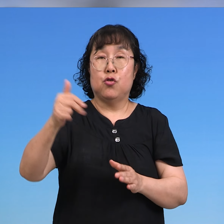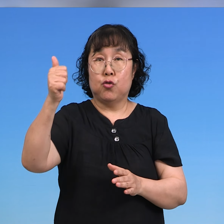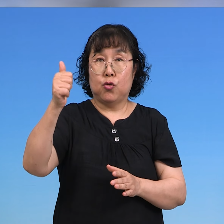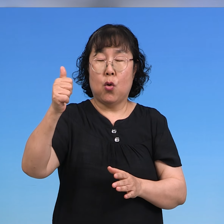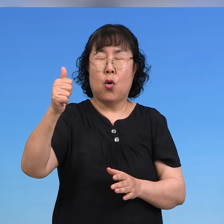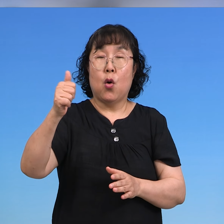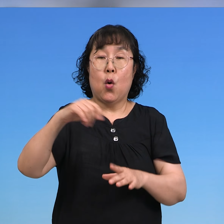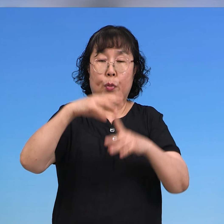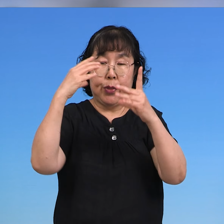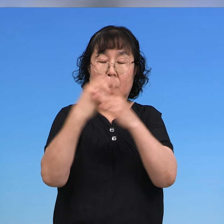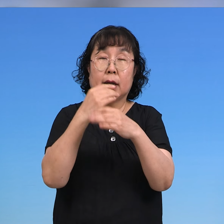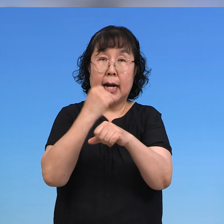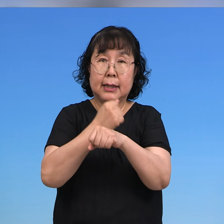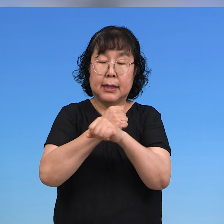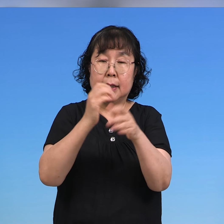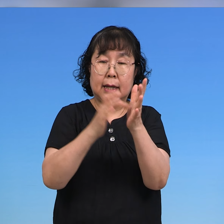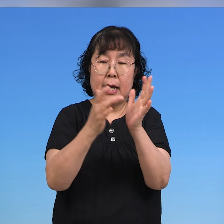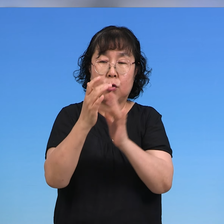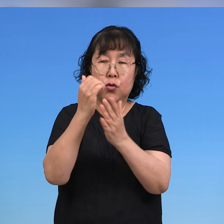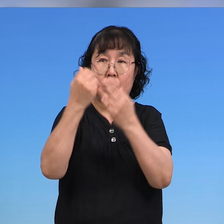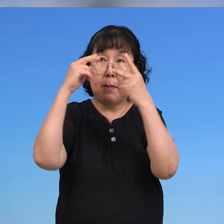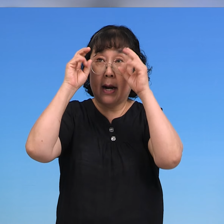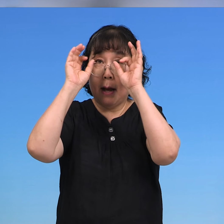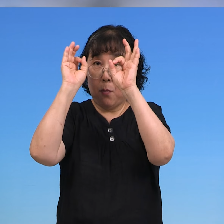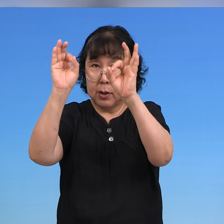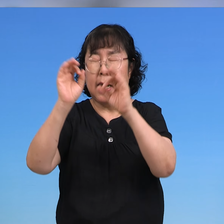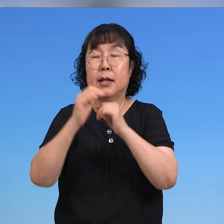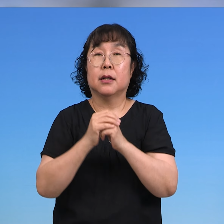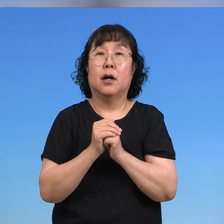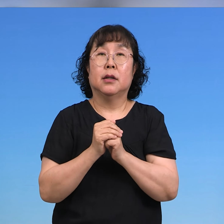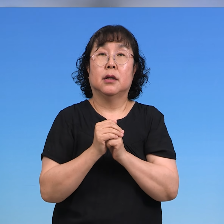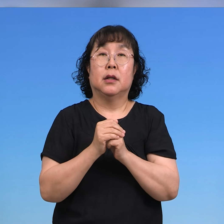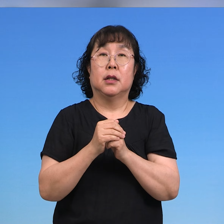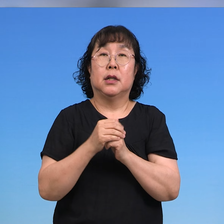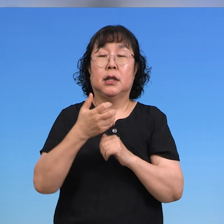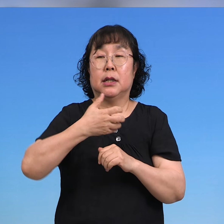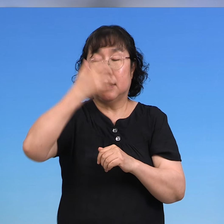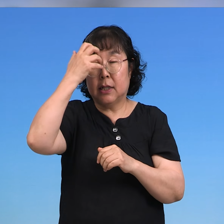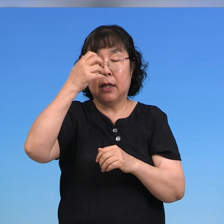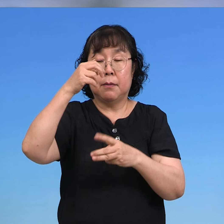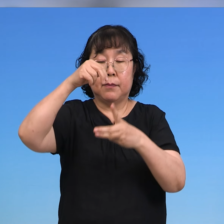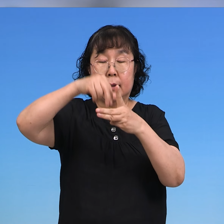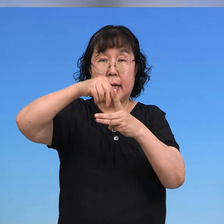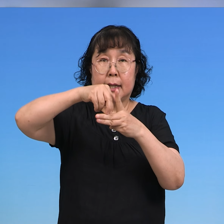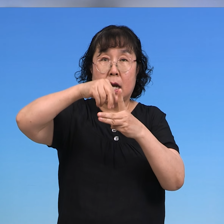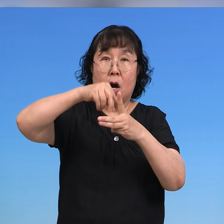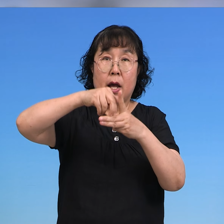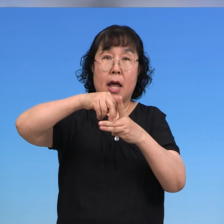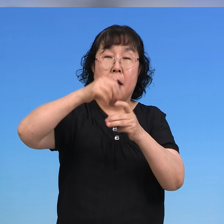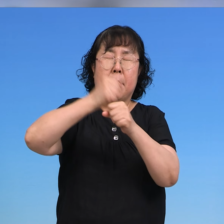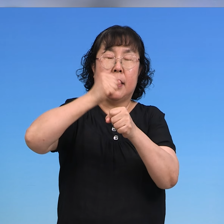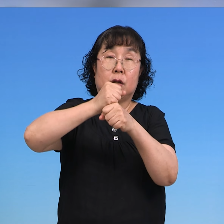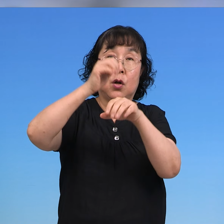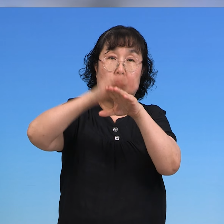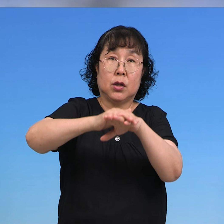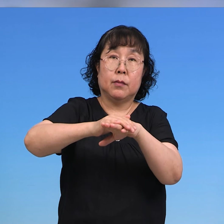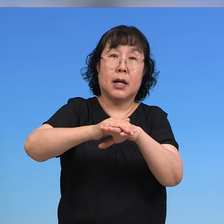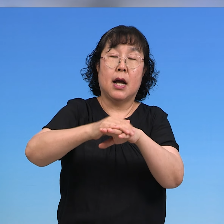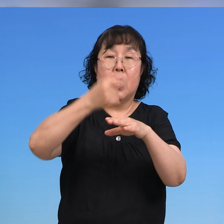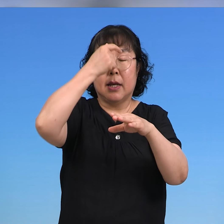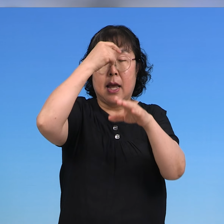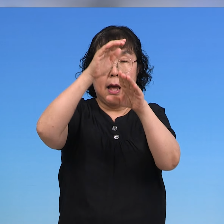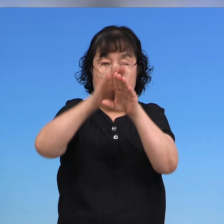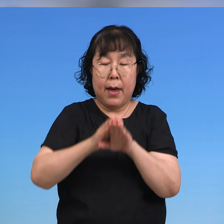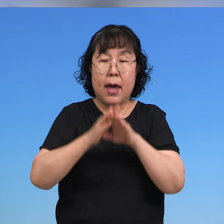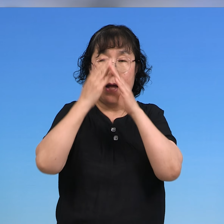온전케 하시는 이인 예수를 바라보자. 이건요 드림센터에다가 이미 두 군데다가 형광등 하나씩 넣어가지고 했고요. 예배 드리러 오실